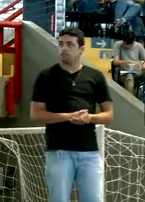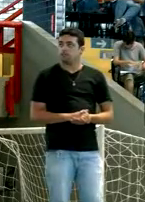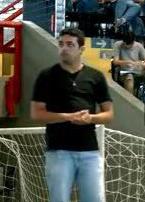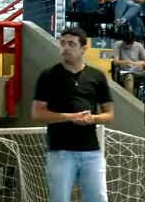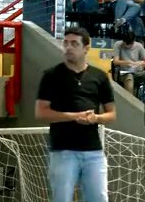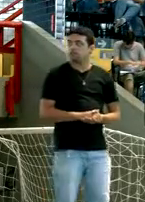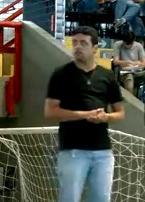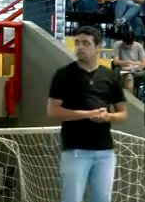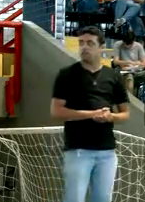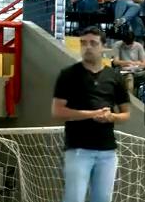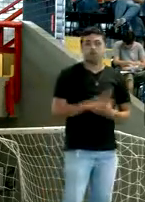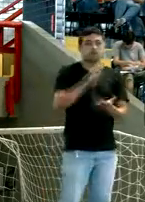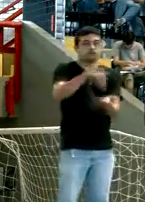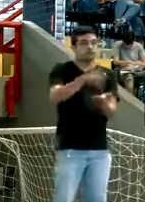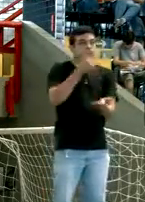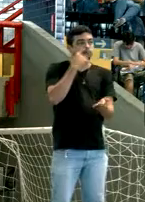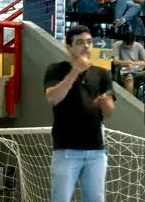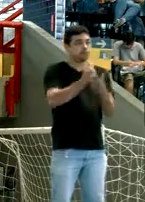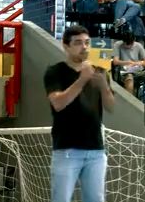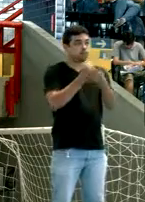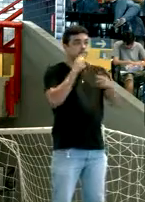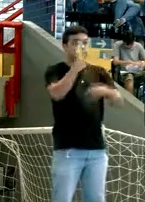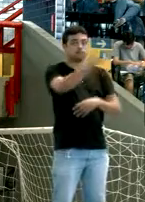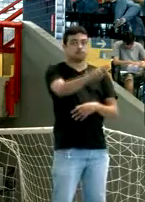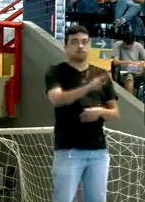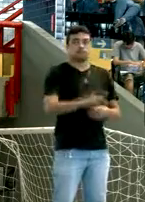Finalzinho, eu quero ver se eu consigo responder as perguntas de vocês, tá?